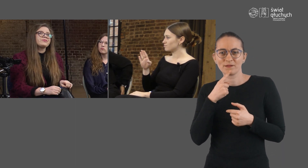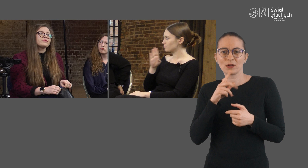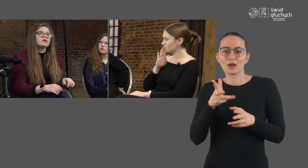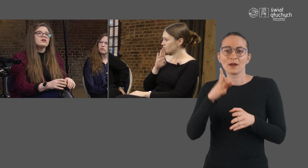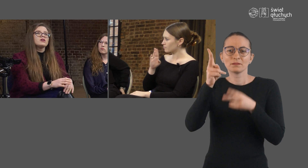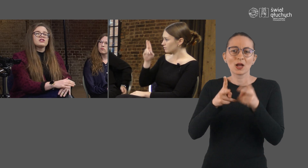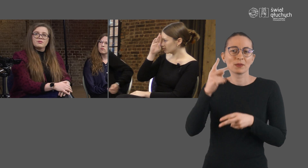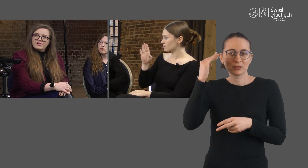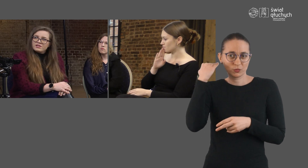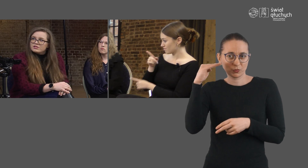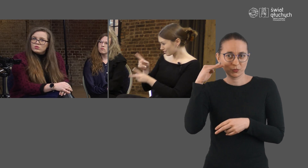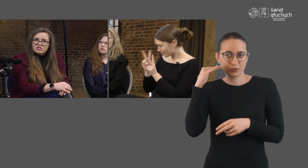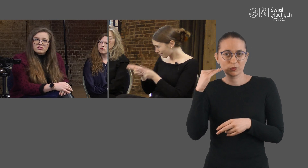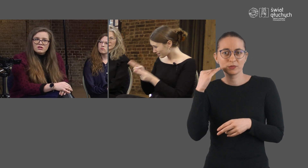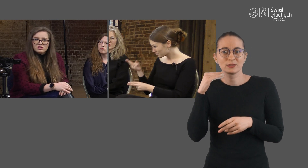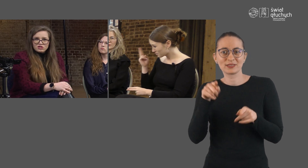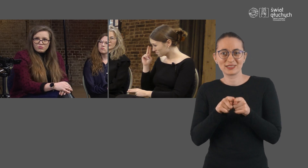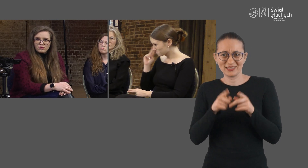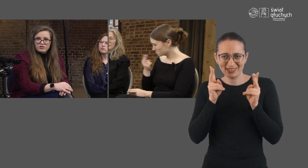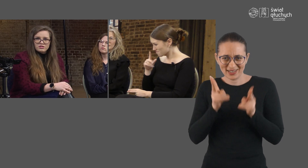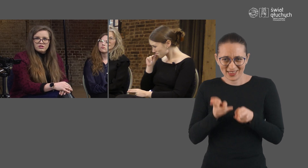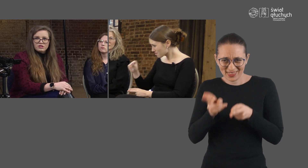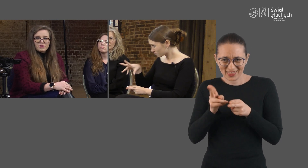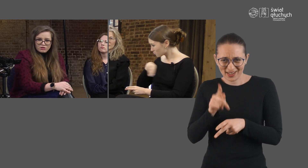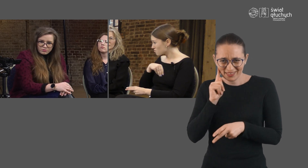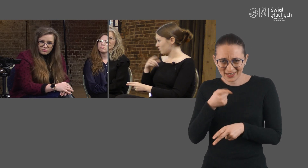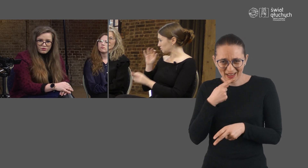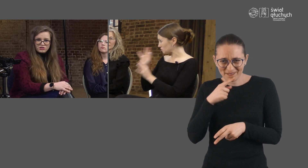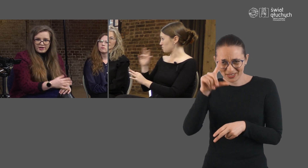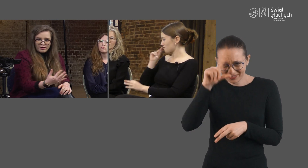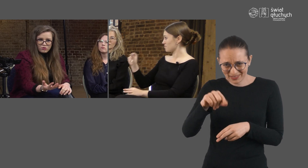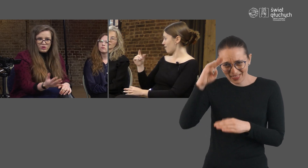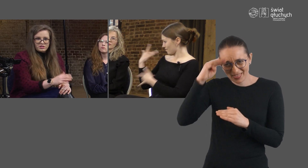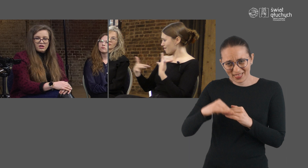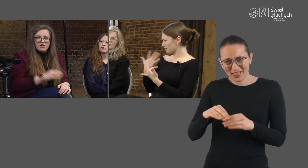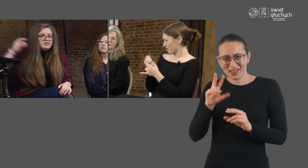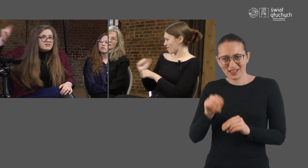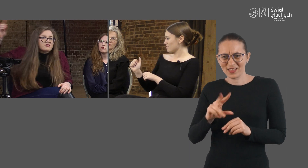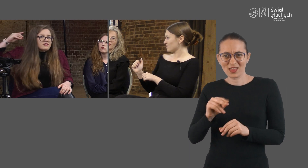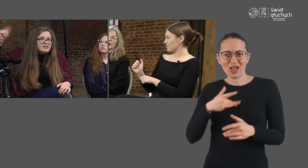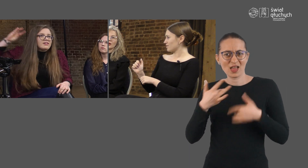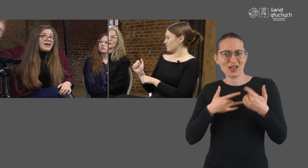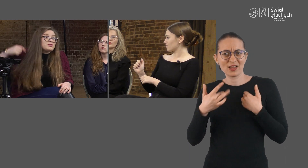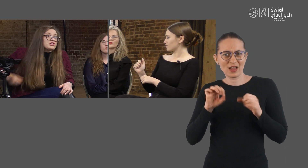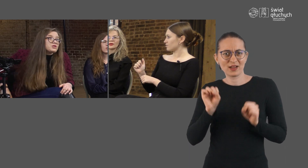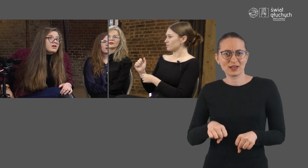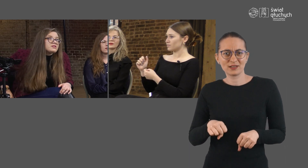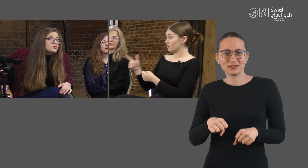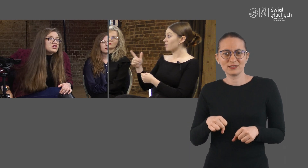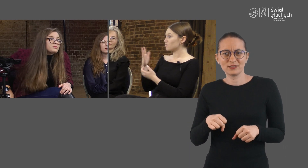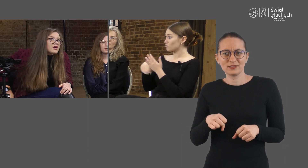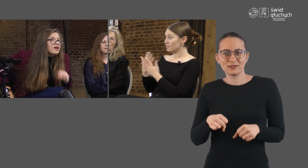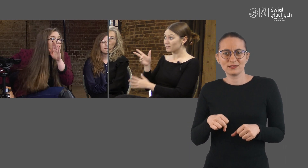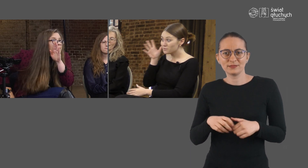że ty naprawdę nie słyszysz? Przecież ty mówisz. Ty bardzo dobrze mówisz, ty reagujesz. Tak. Słyszysz